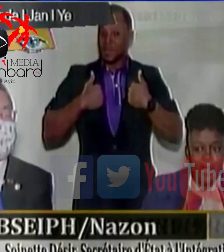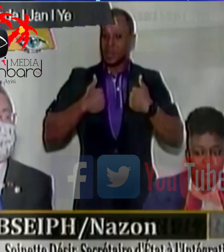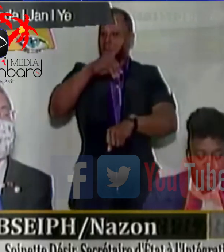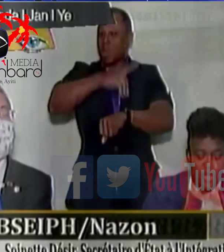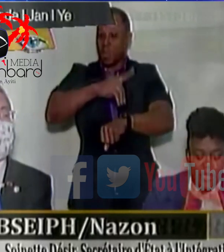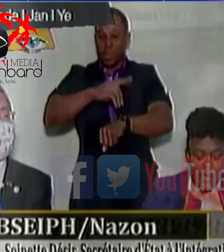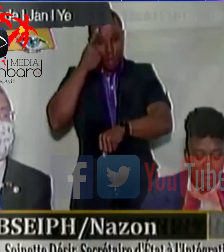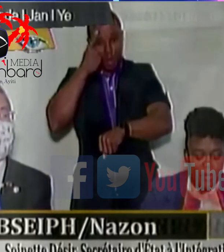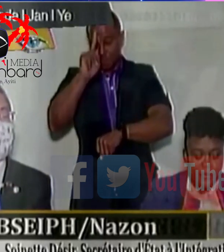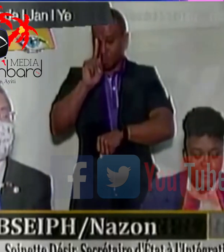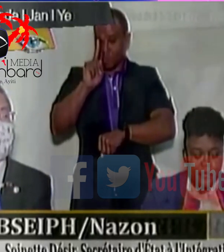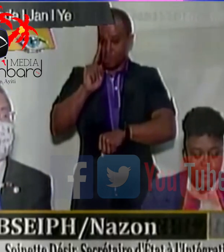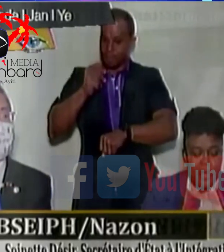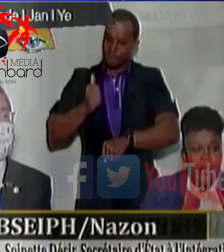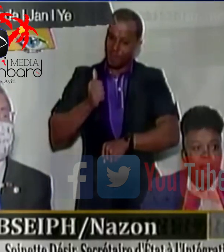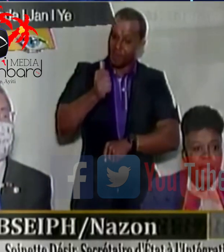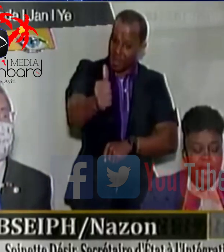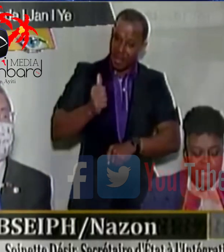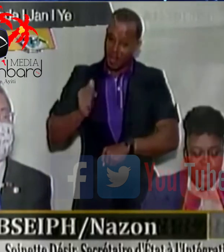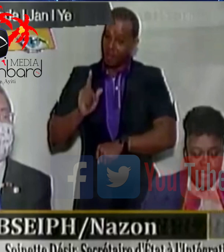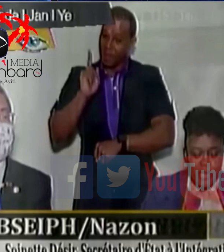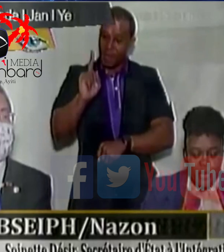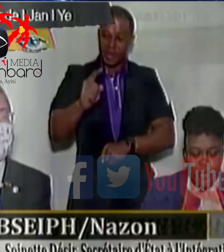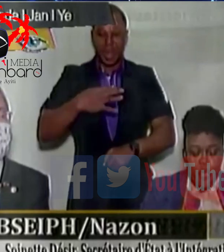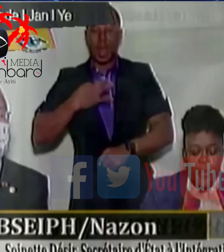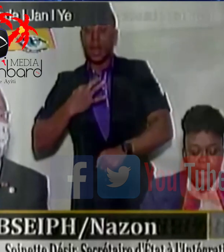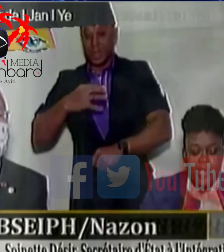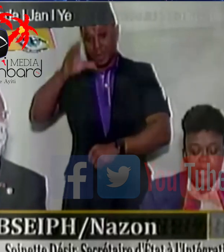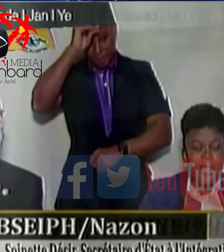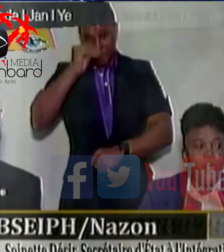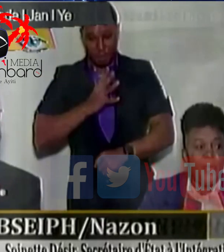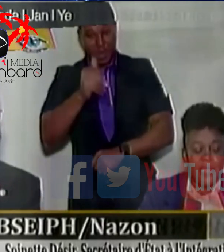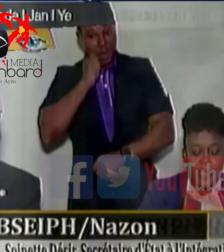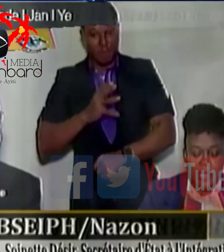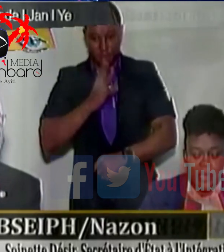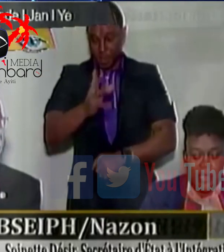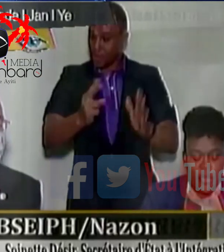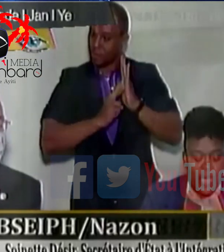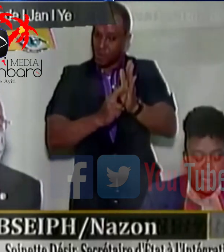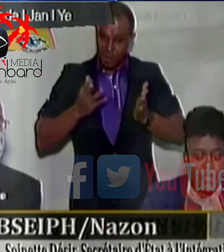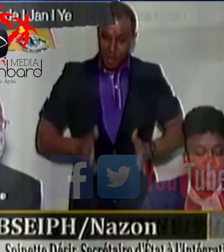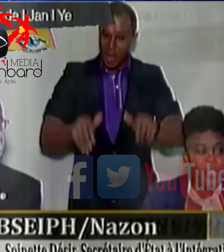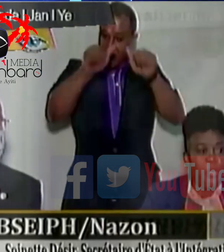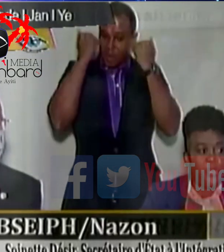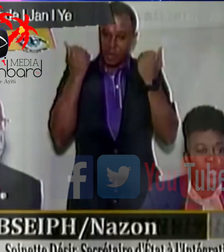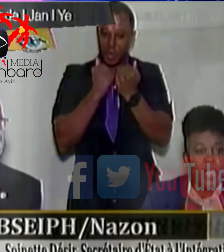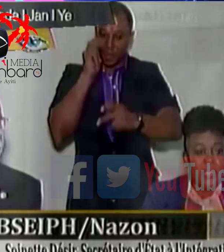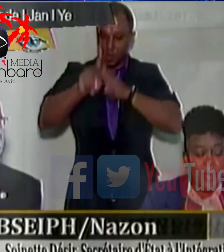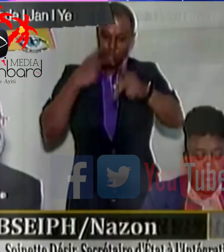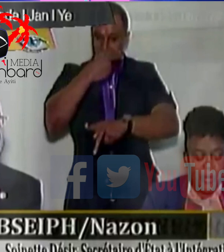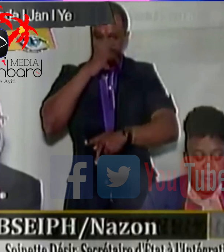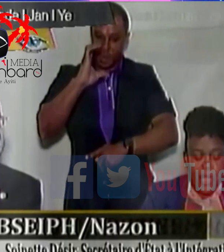aux droits des personnes handicapées. Mesdames et messieurs, représentants et représentantes des organisations des